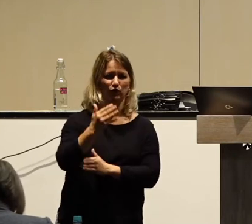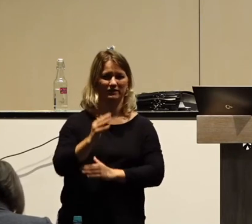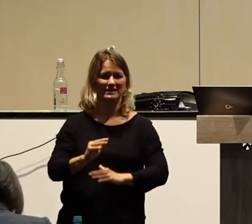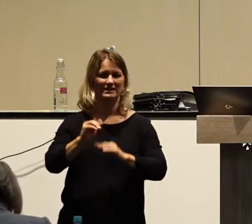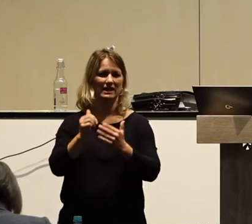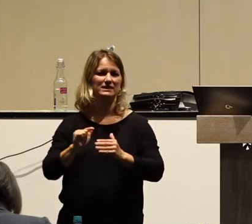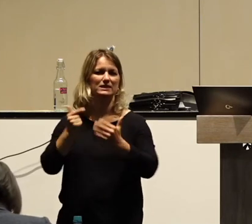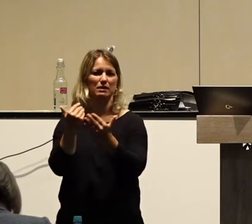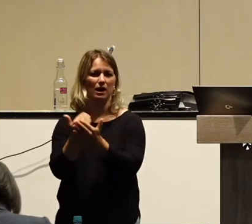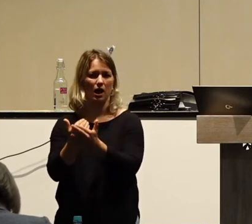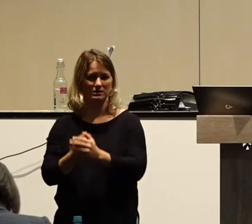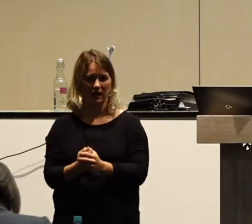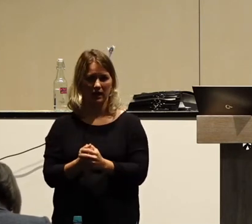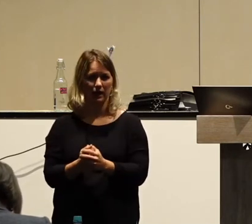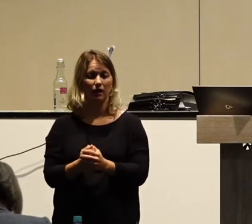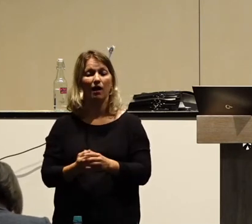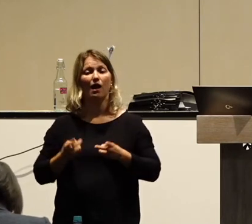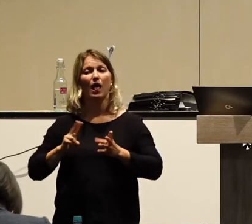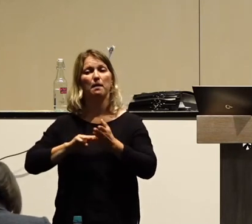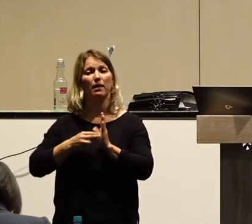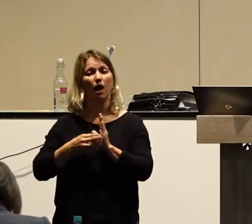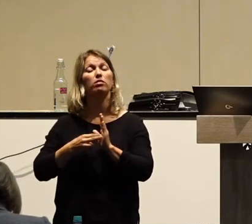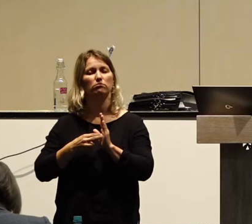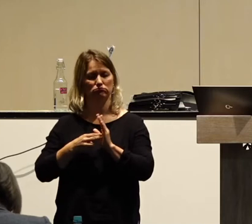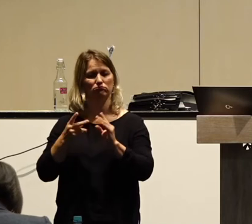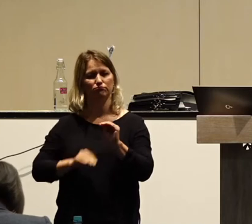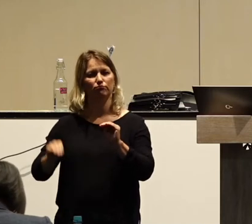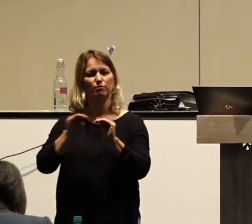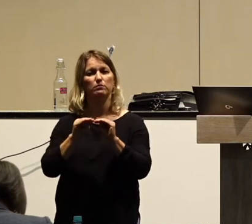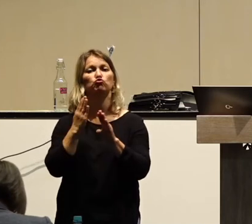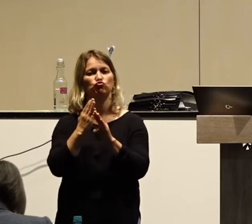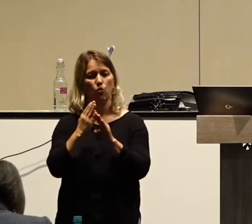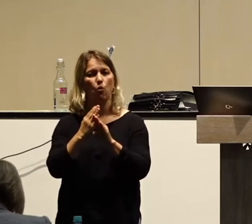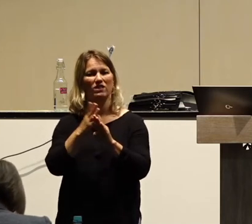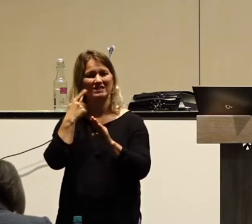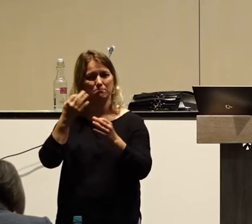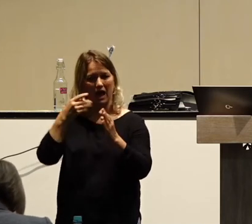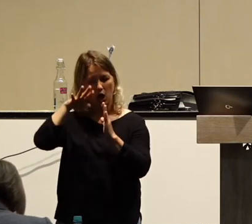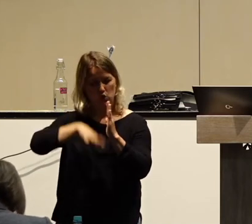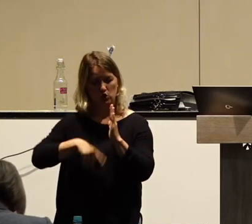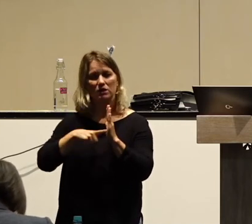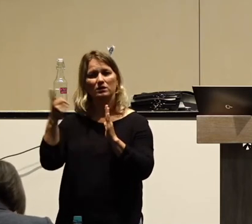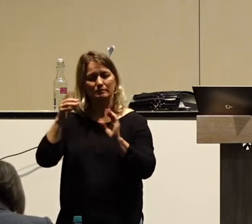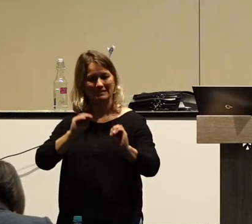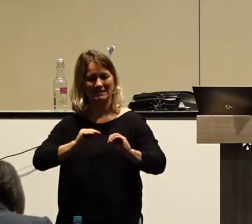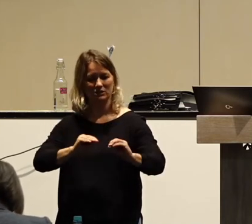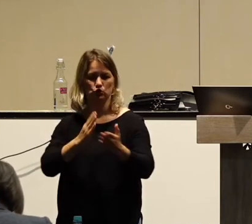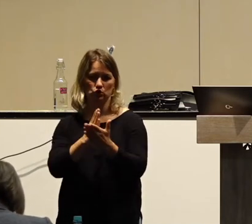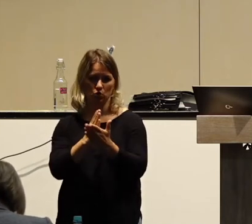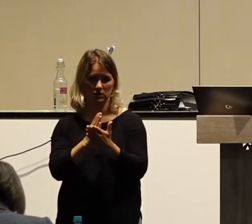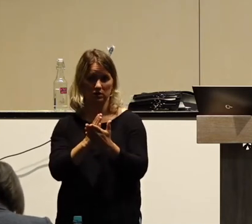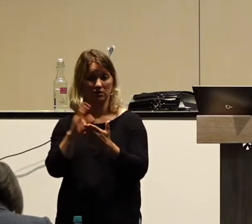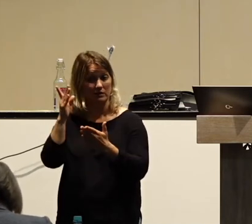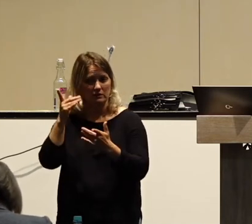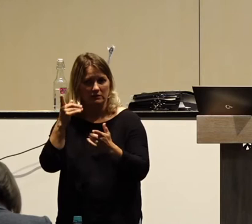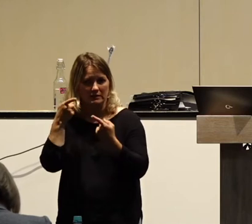Beispiel, wurden ebenfalls die Lehrpläne erfüllt bzw. wird daran gearbeitet. Und es ist die Aufgabe der Lehrer,